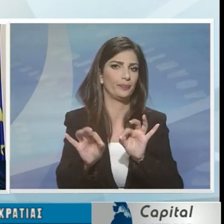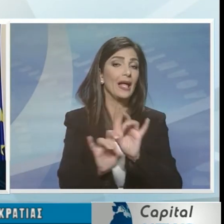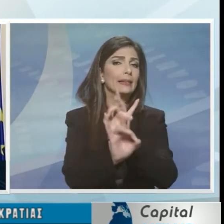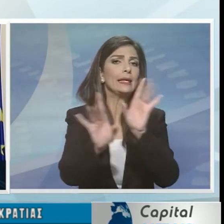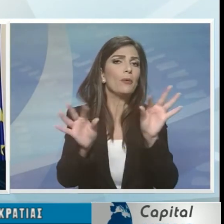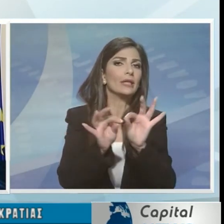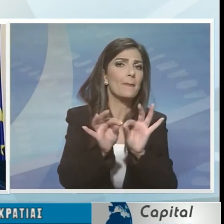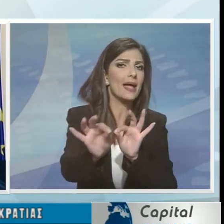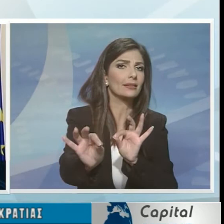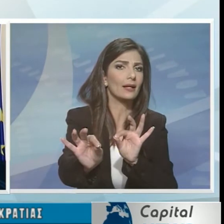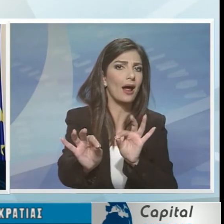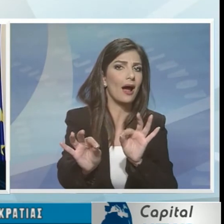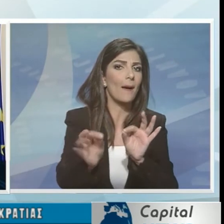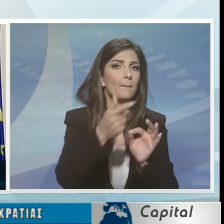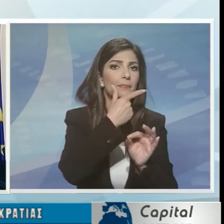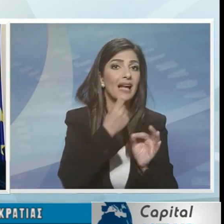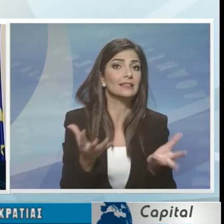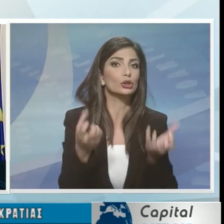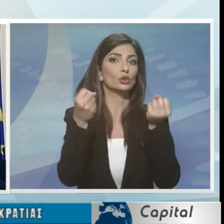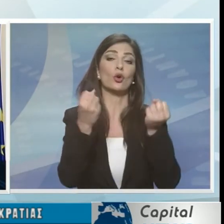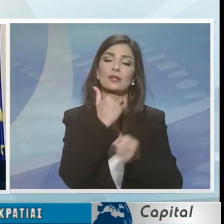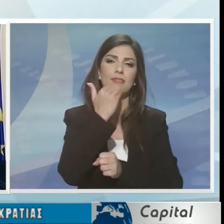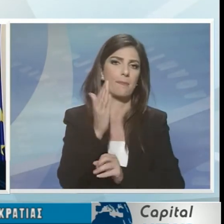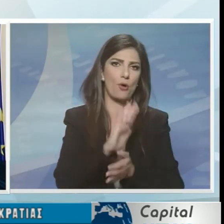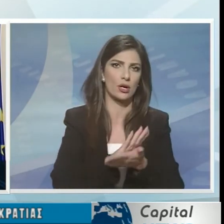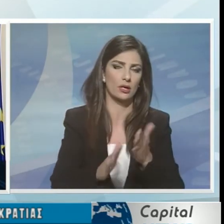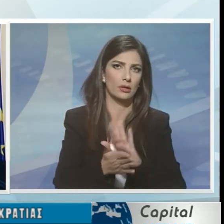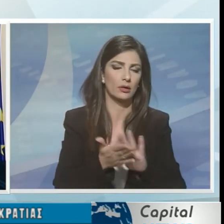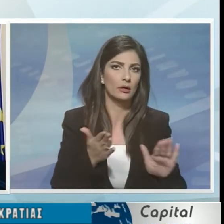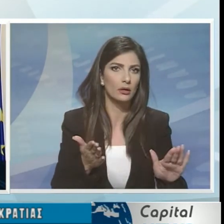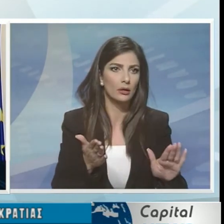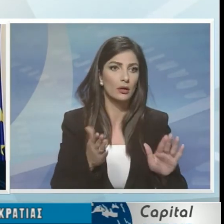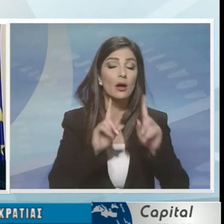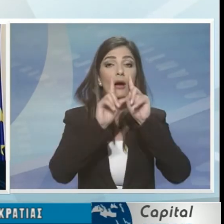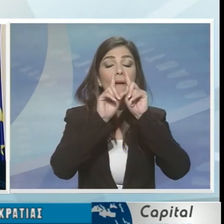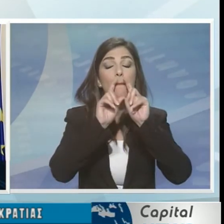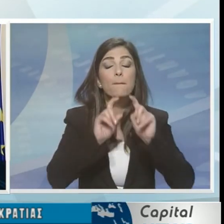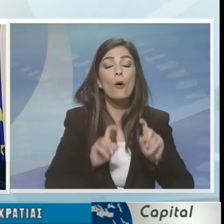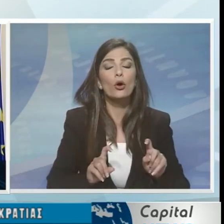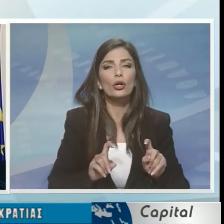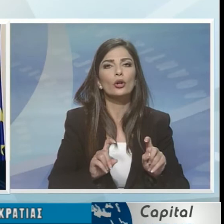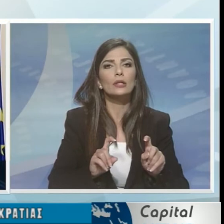είναι, δεν αρκεί για την πρόληψη ή προστασία του συνόλου, αν δεν